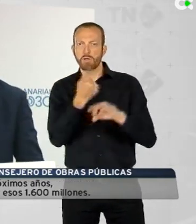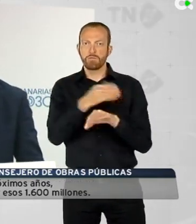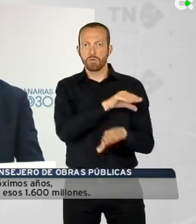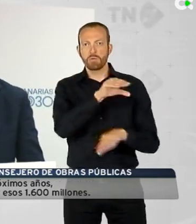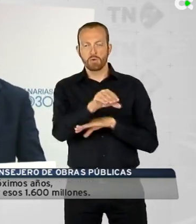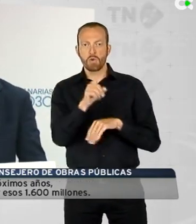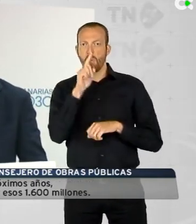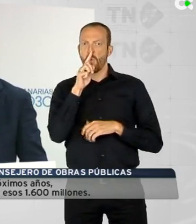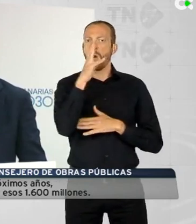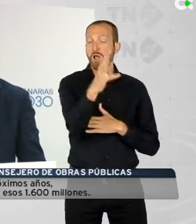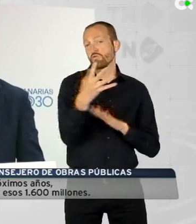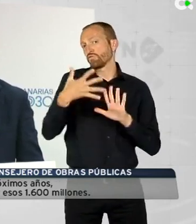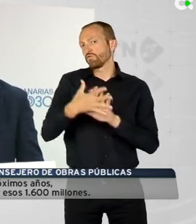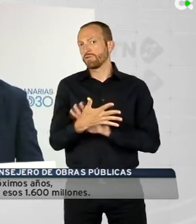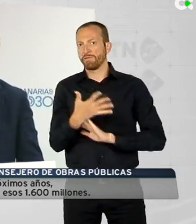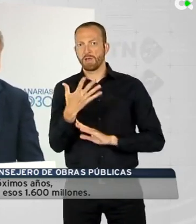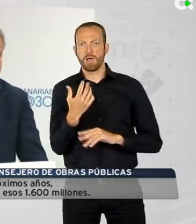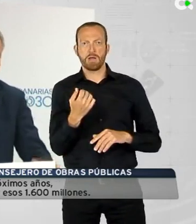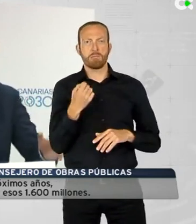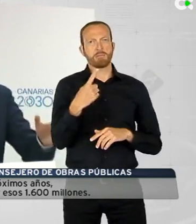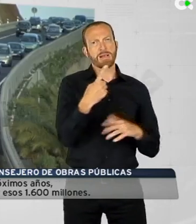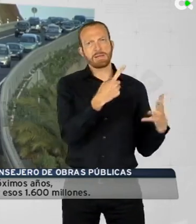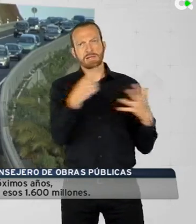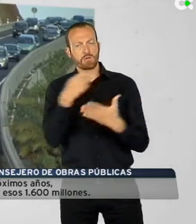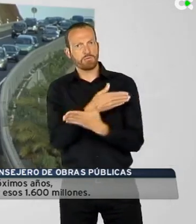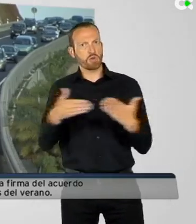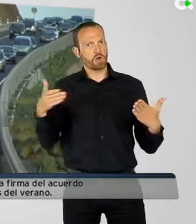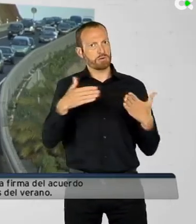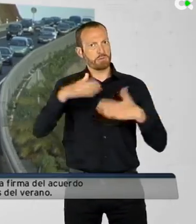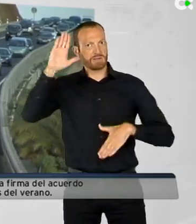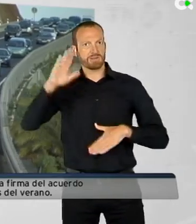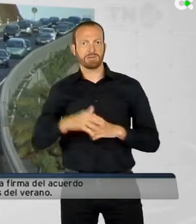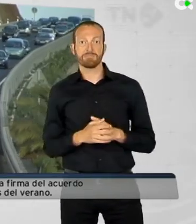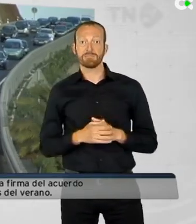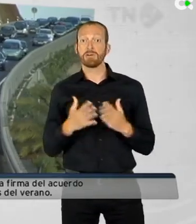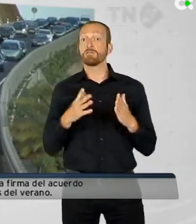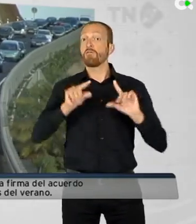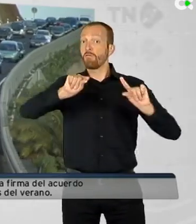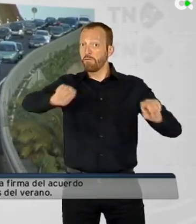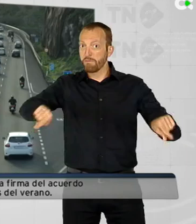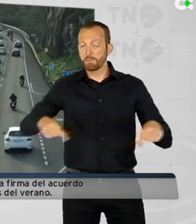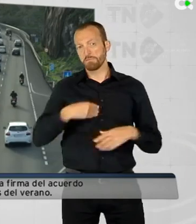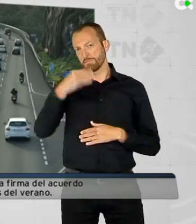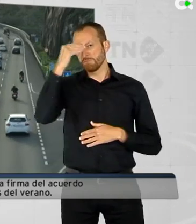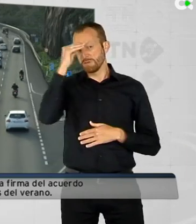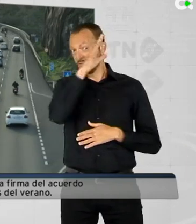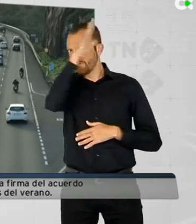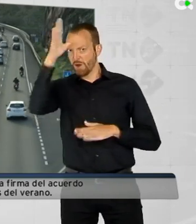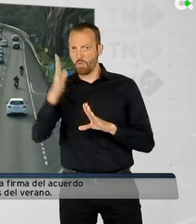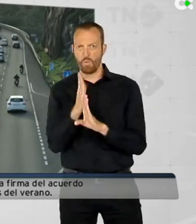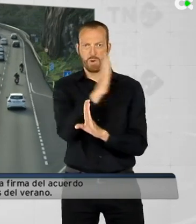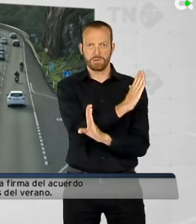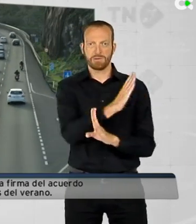en los próximos años que van a superar esos 1.600 millones. Confían en que la firma del acuerdo sea antes del verano.